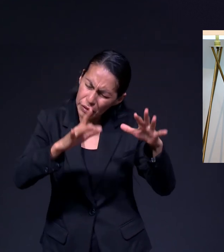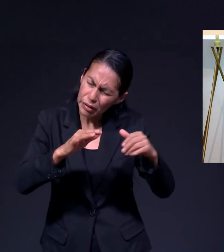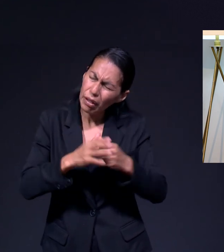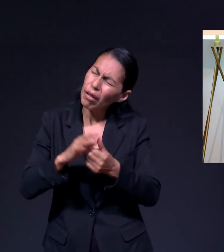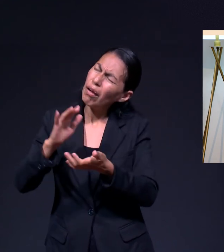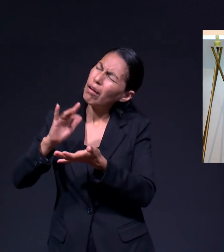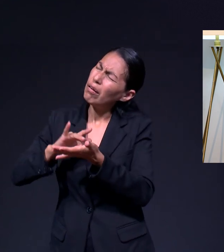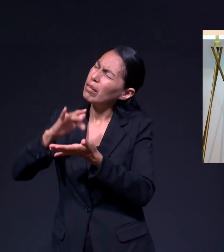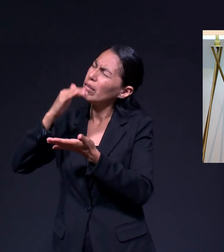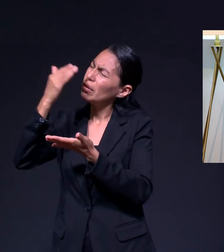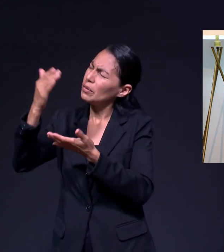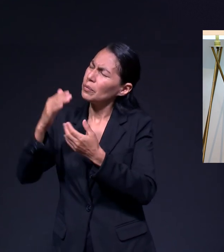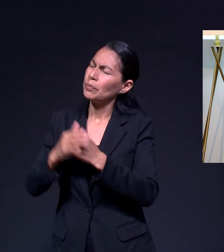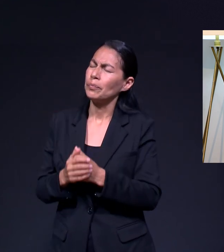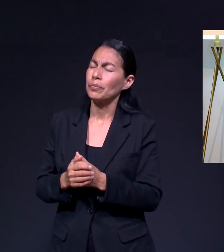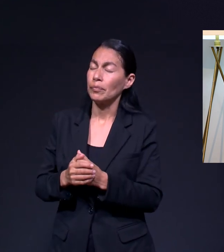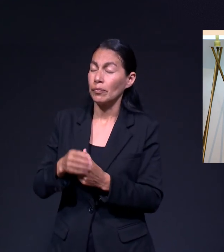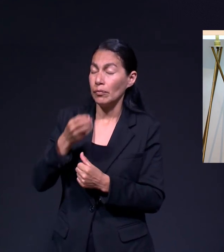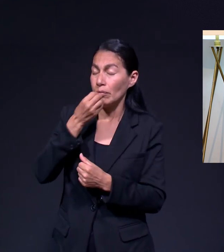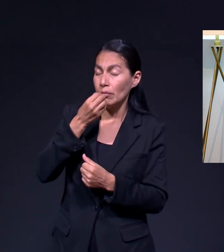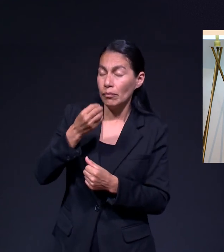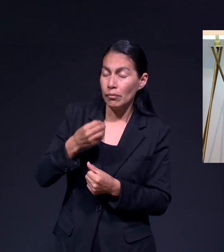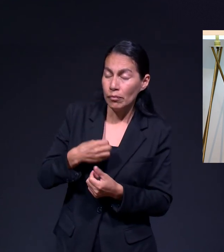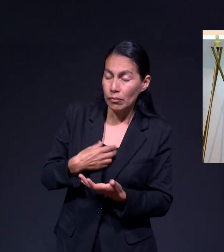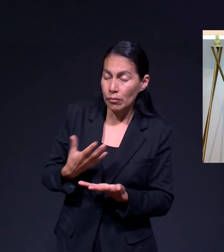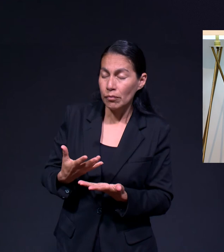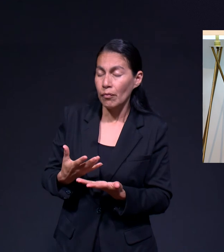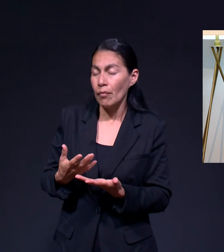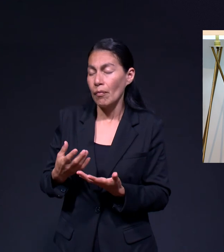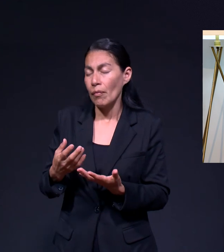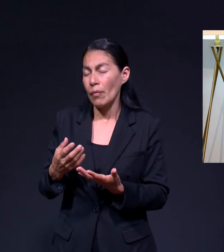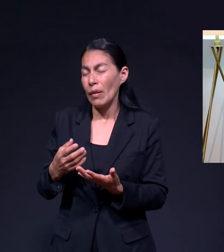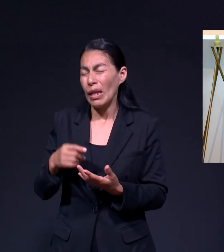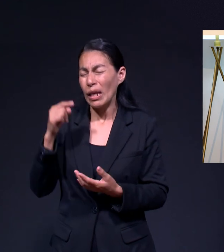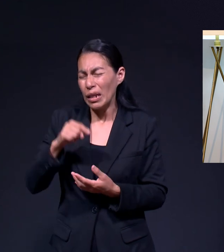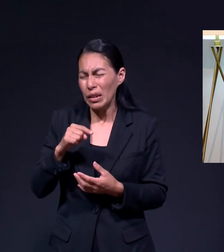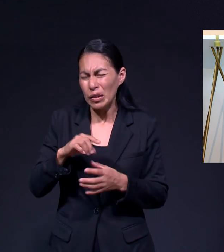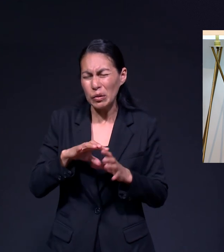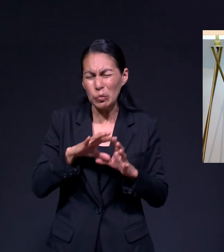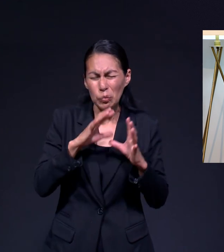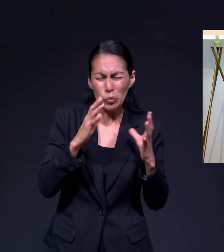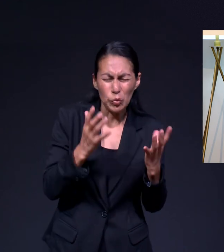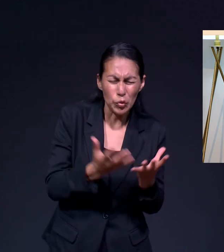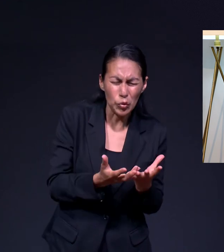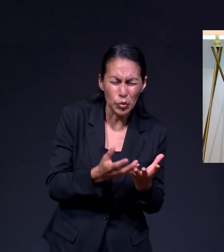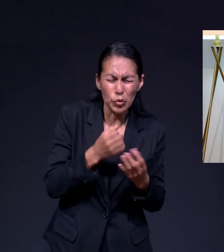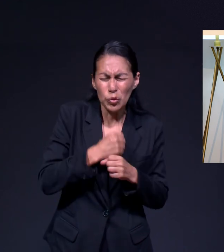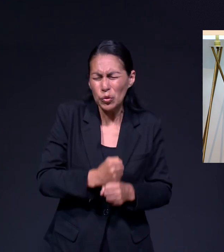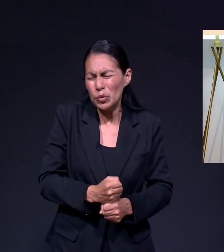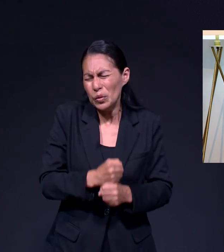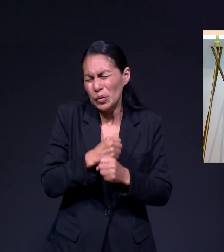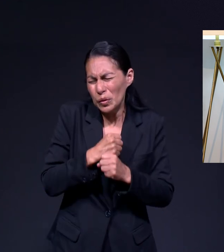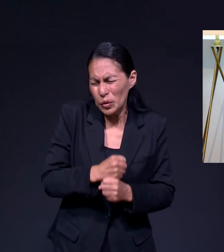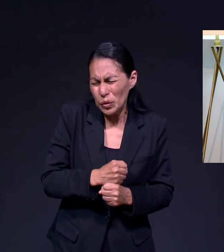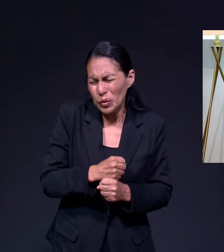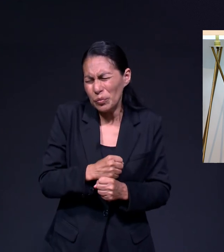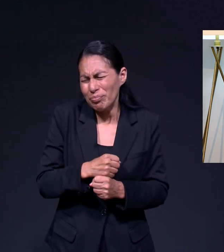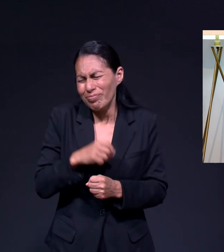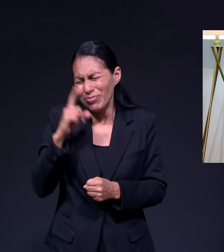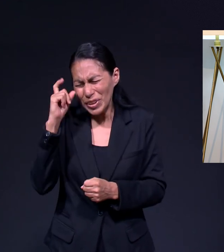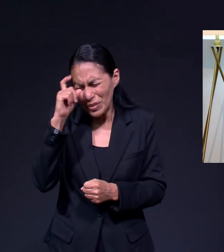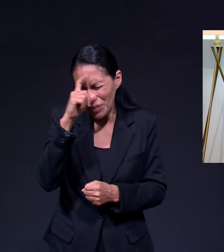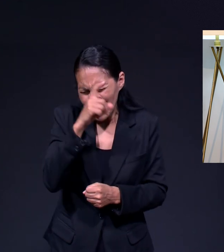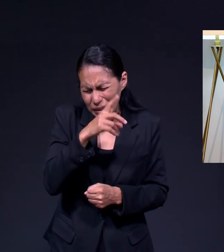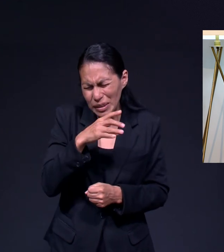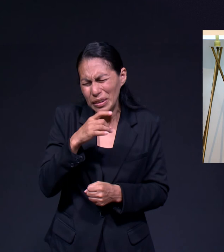nosotros porque a pesar de la oscuridad y el dolor y sufrimiento que hay en este mundo aún podemos